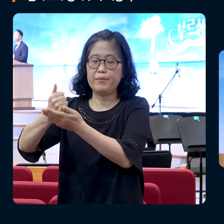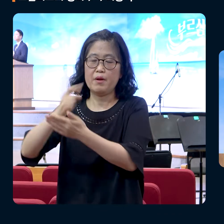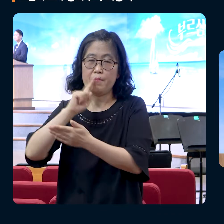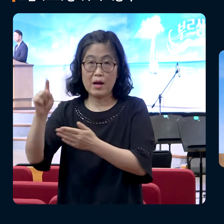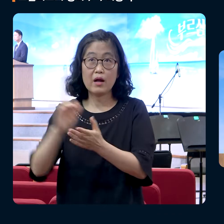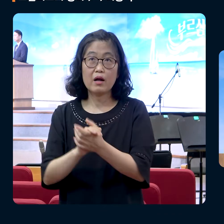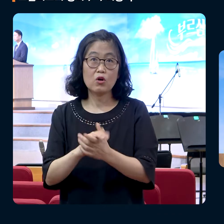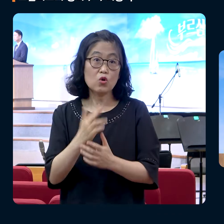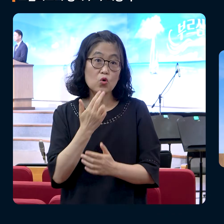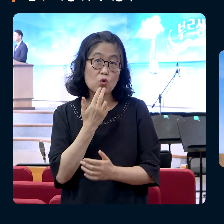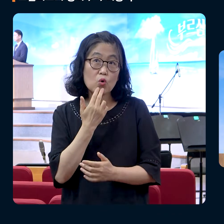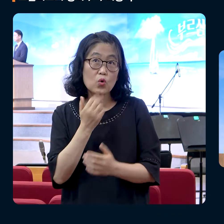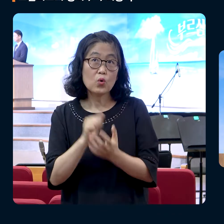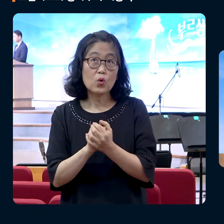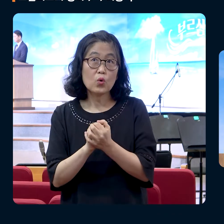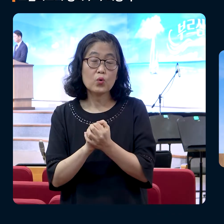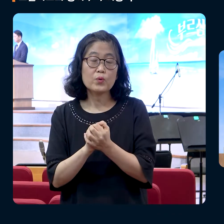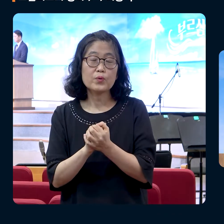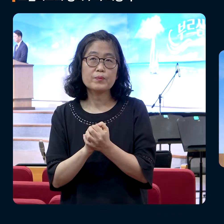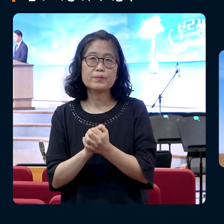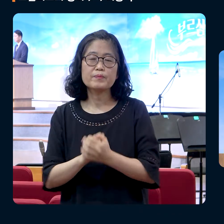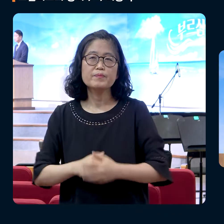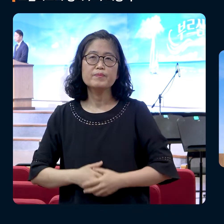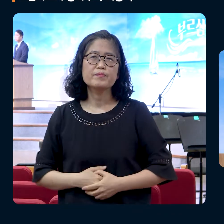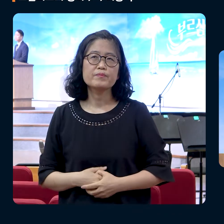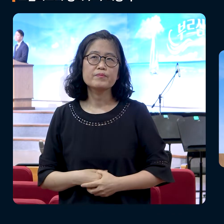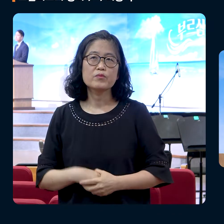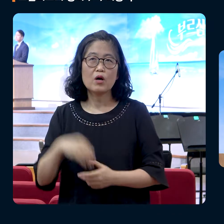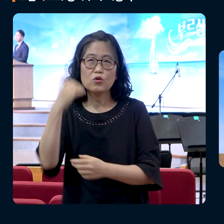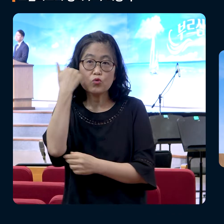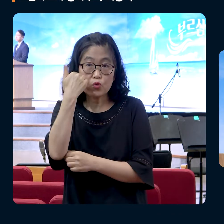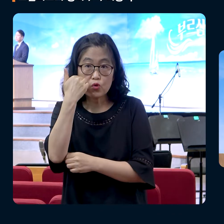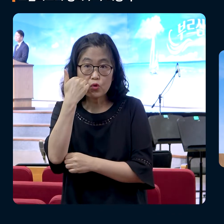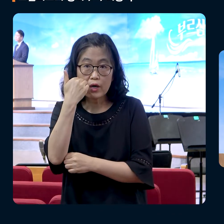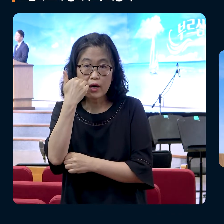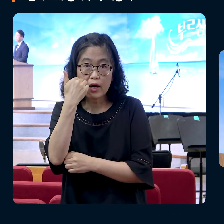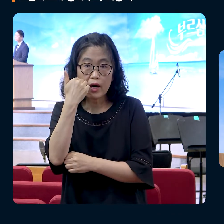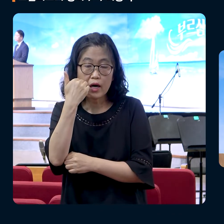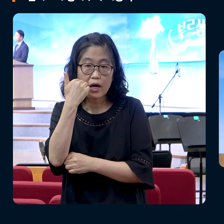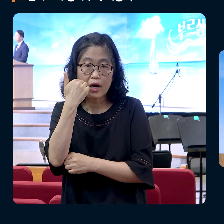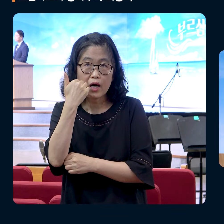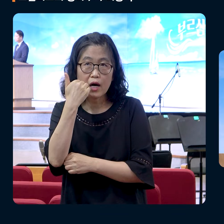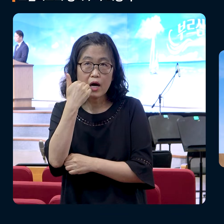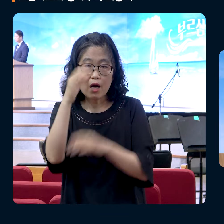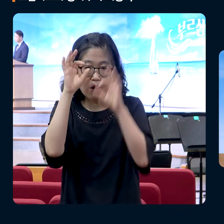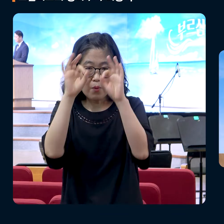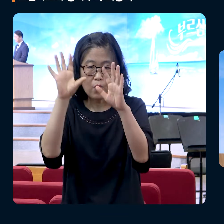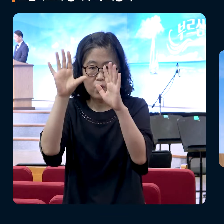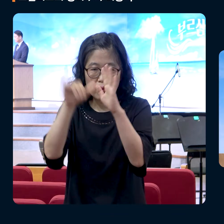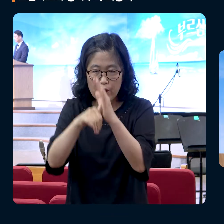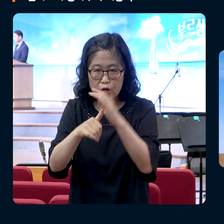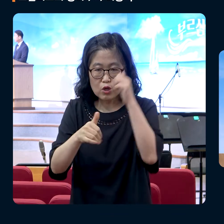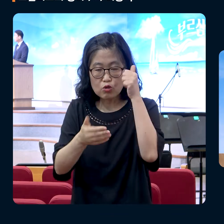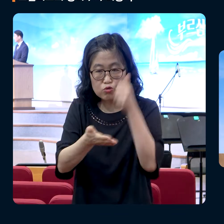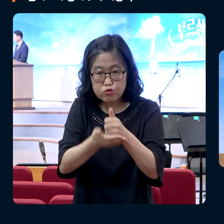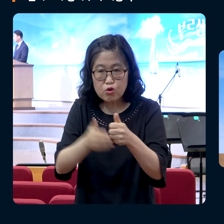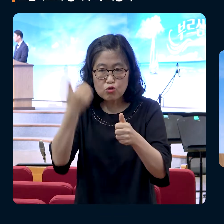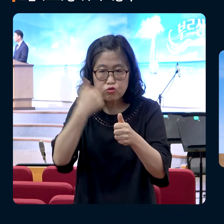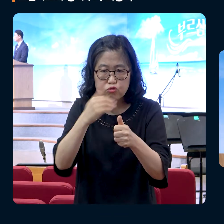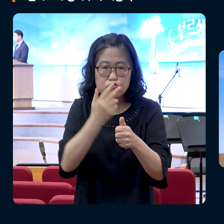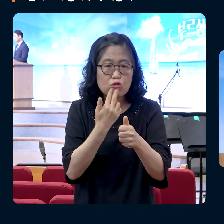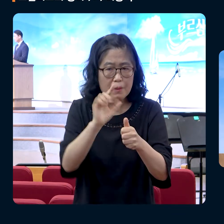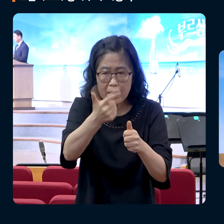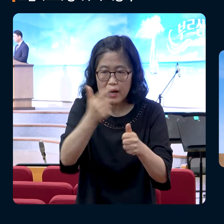인생을 수동형으로 표현하고 있는 것입니다. 누군가는 이것을 굉장히 답답해 할 수도 있겠습니다.